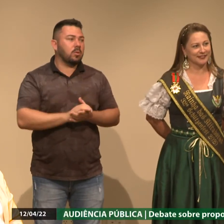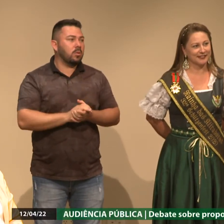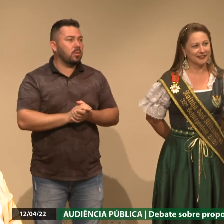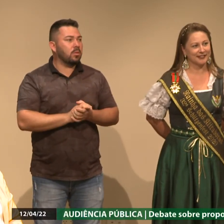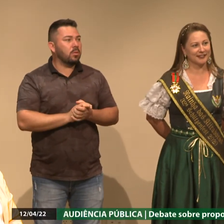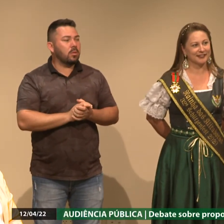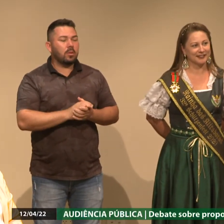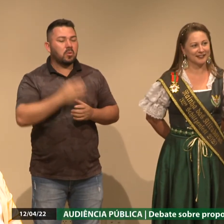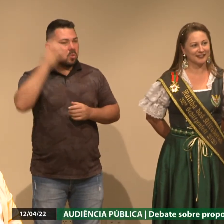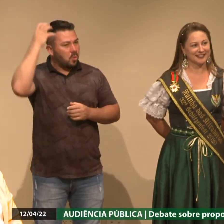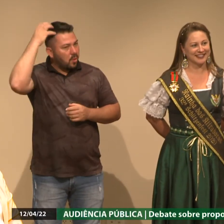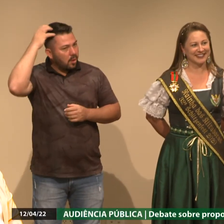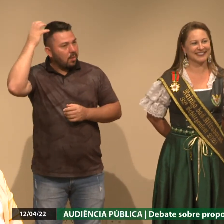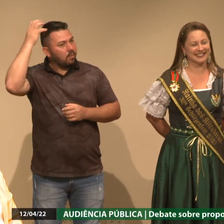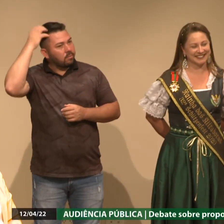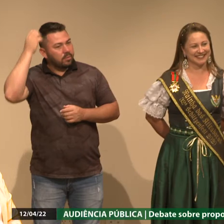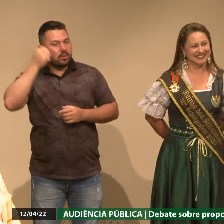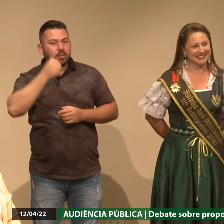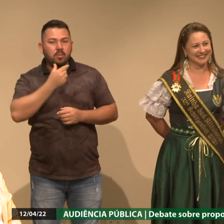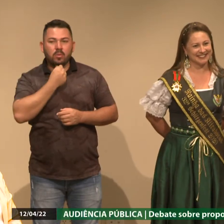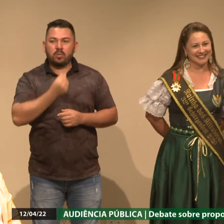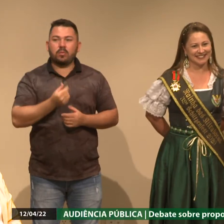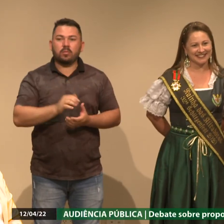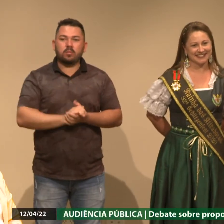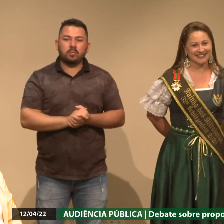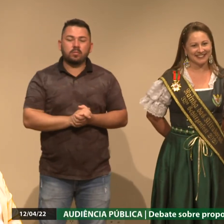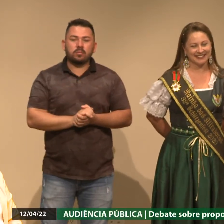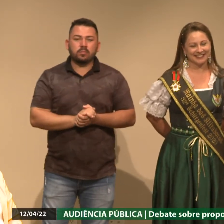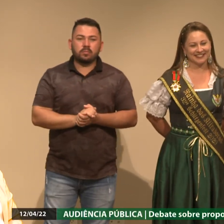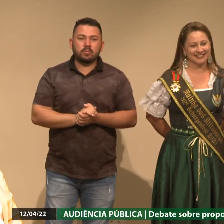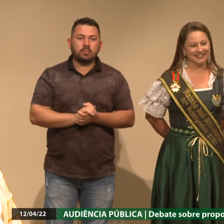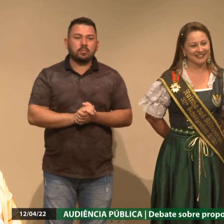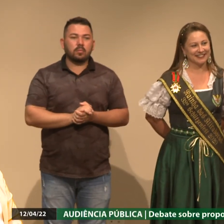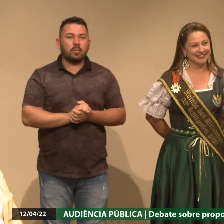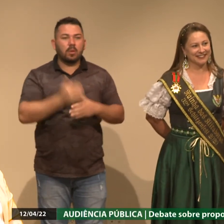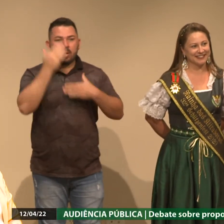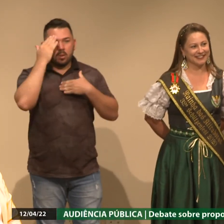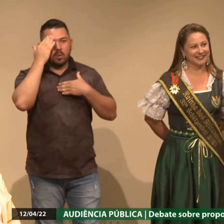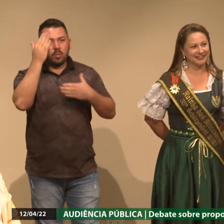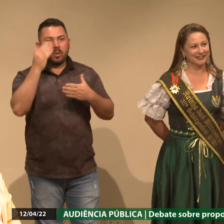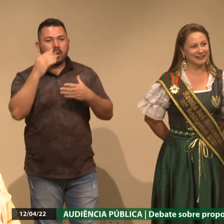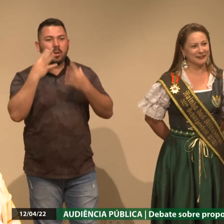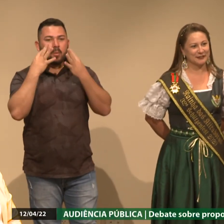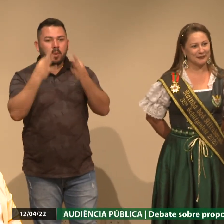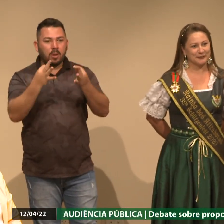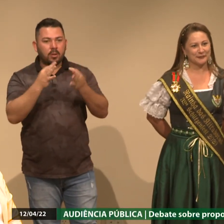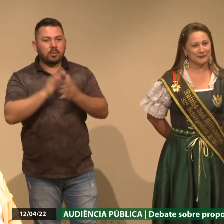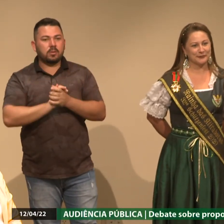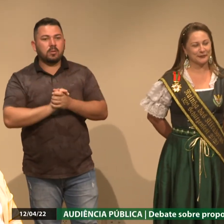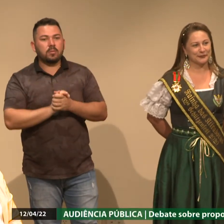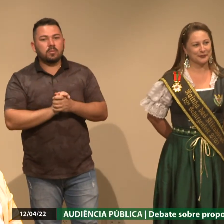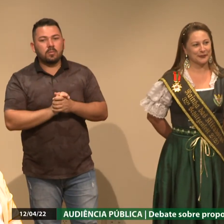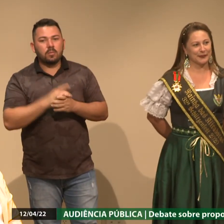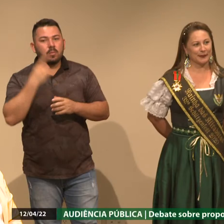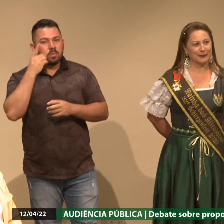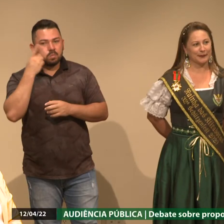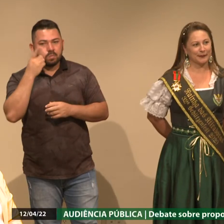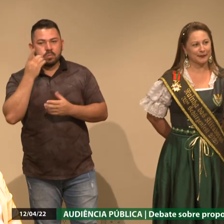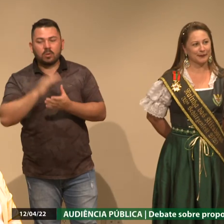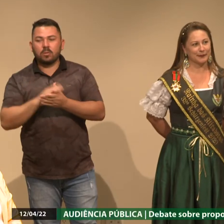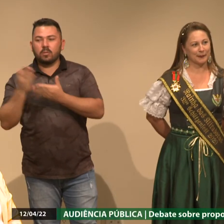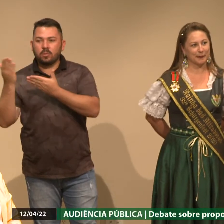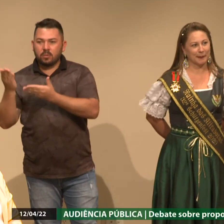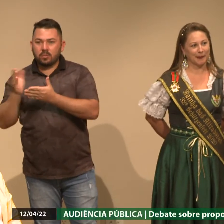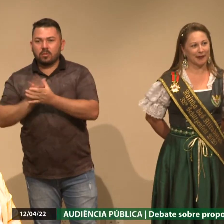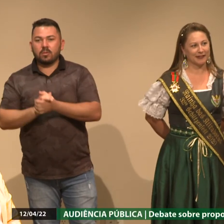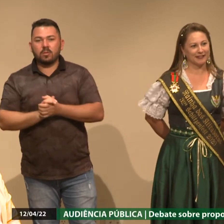o rei dos reis e a rainha das rainhas é assim que funciona a nossa cidade Obrigado pela atenção e deputado Se pudermos ser úteis